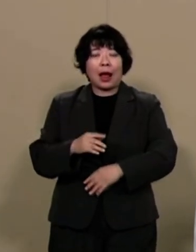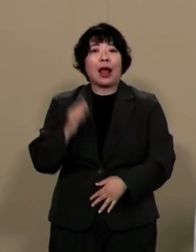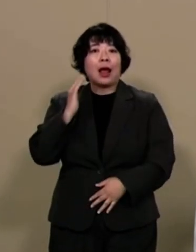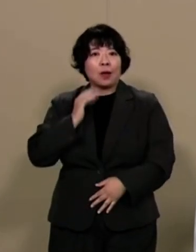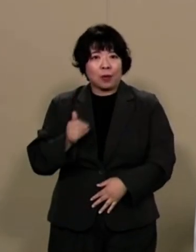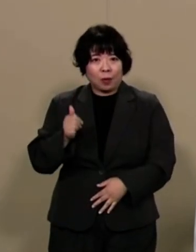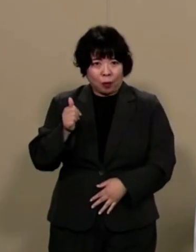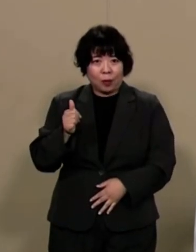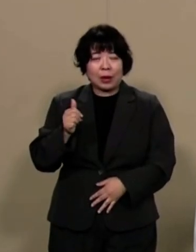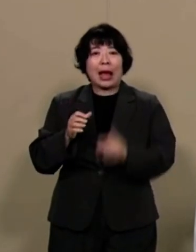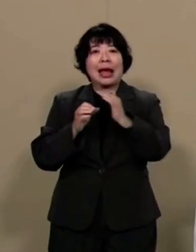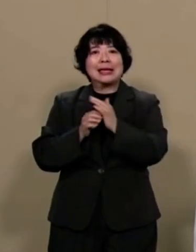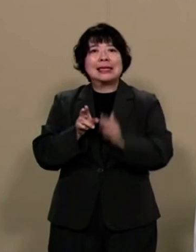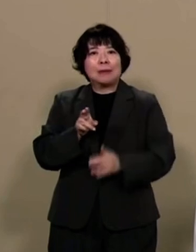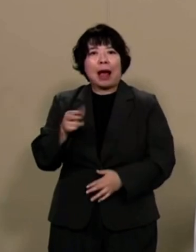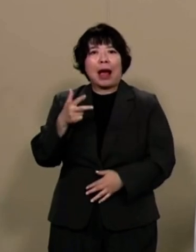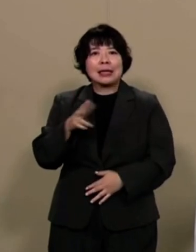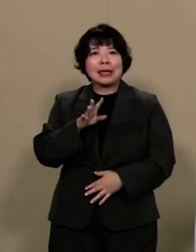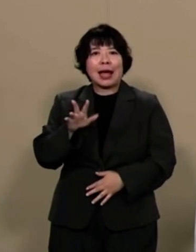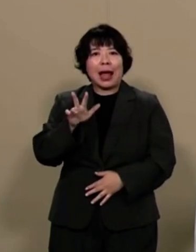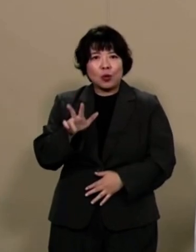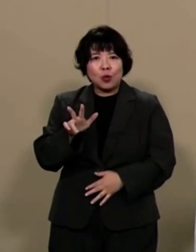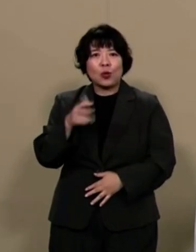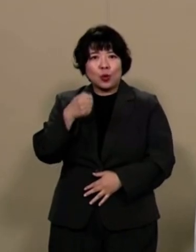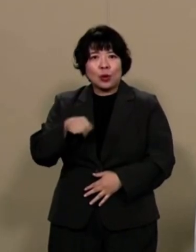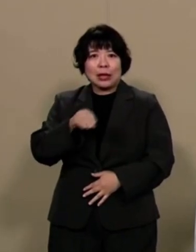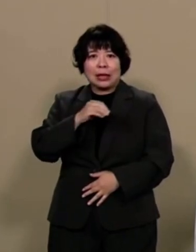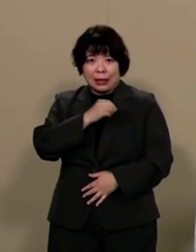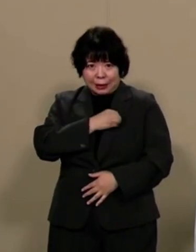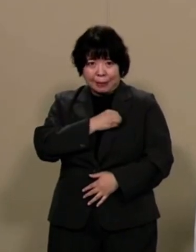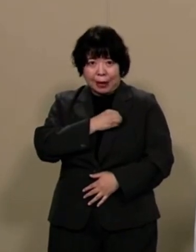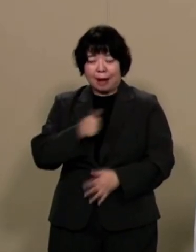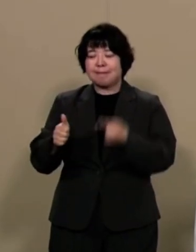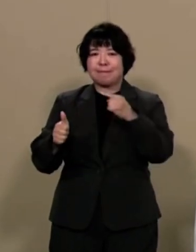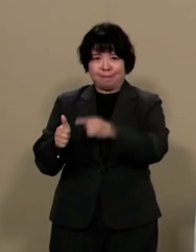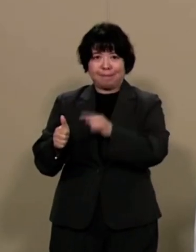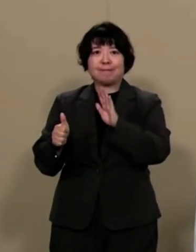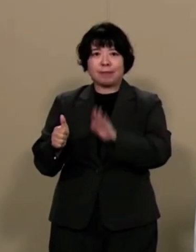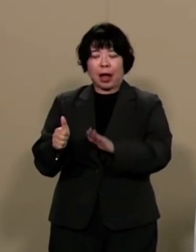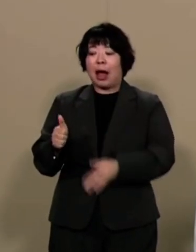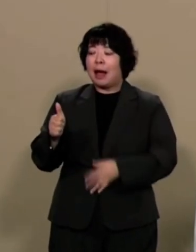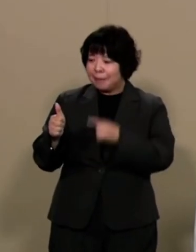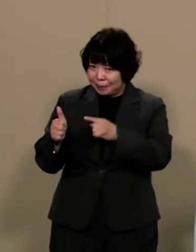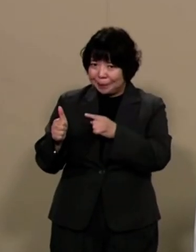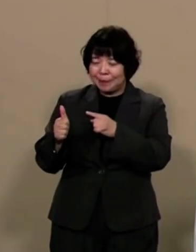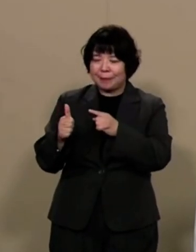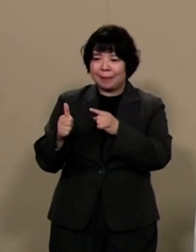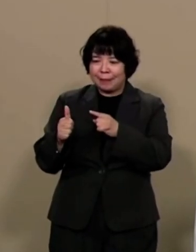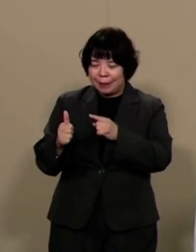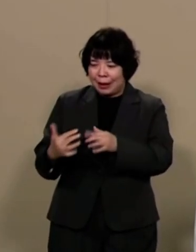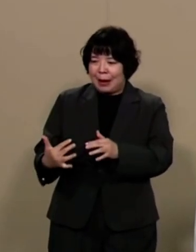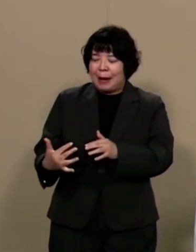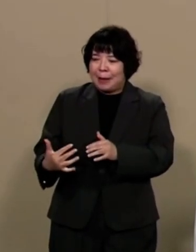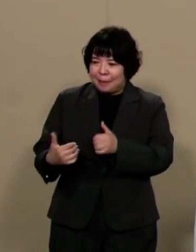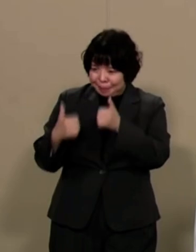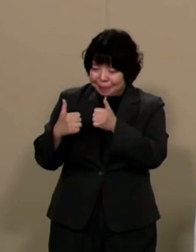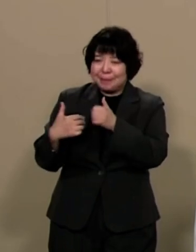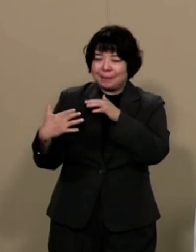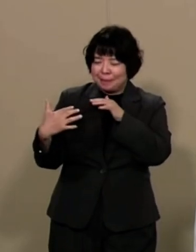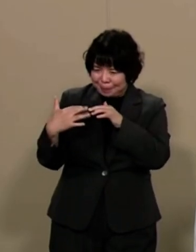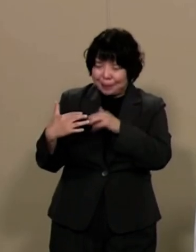大臣に石橋茂衆議議員が指名されました彼となら正面から噛み合った